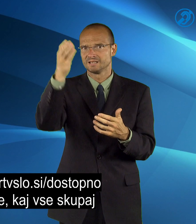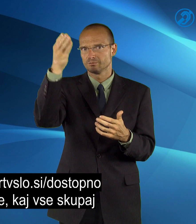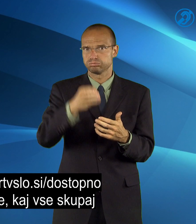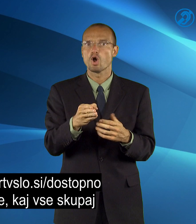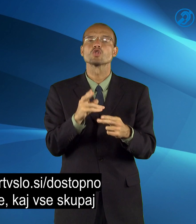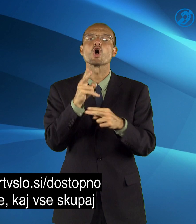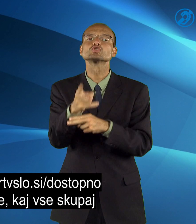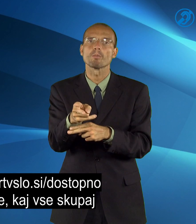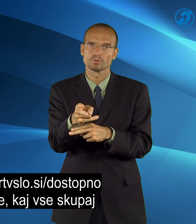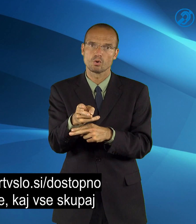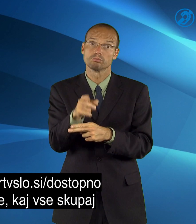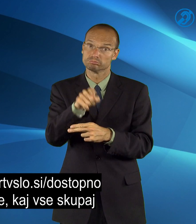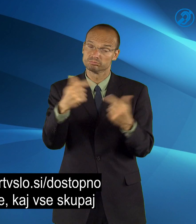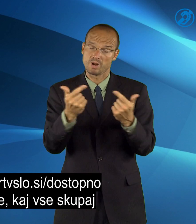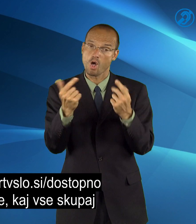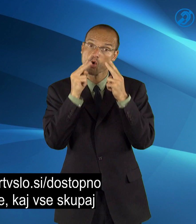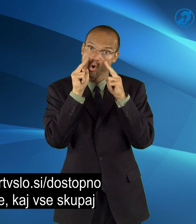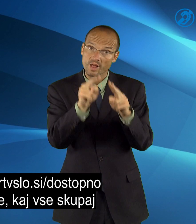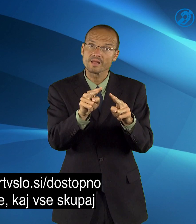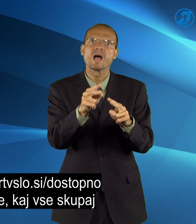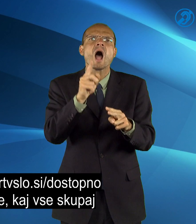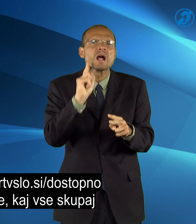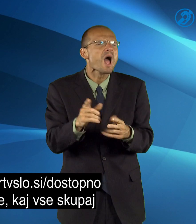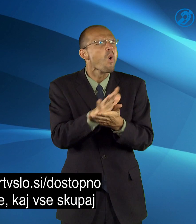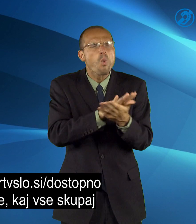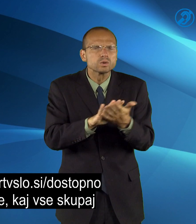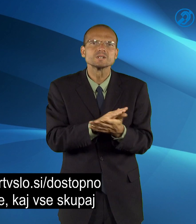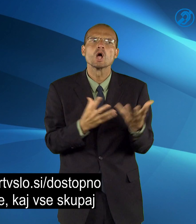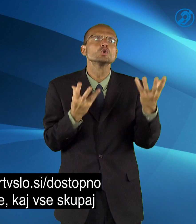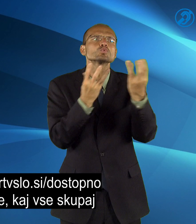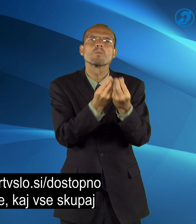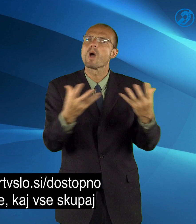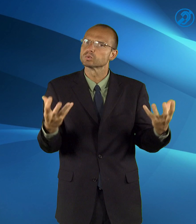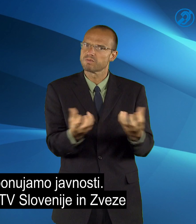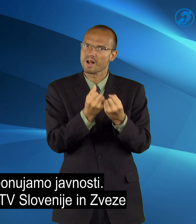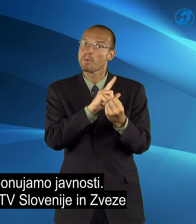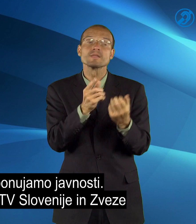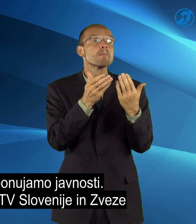rtvslo.si/dostopno si lahko ogledate, kaj vse skupaj soustvarjamo in ponujamo javnosti.